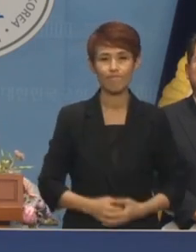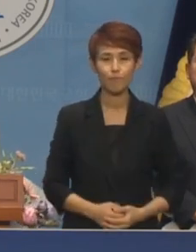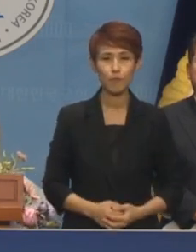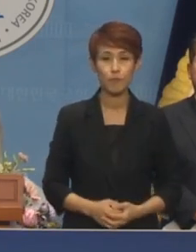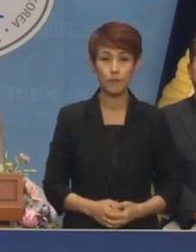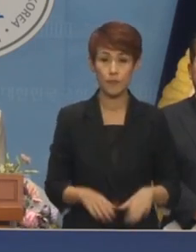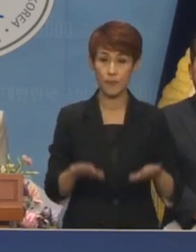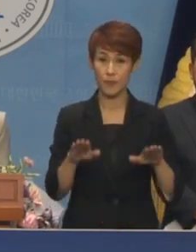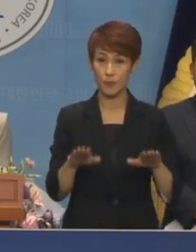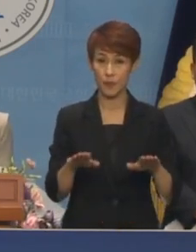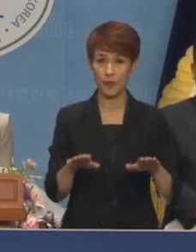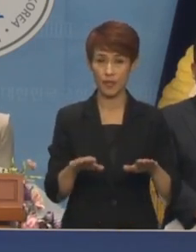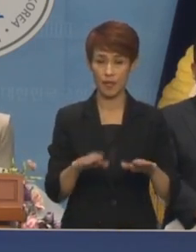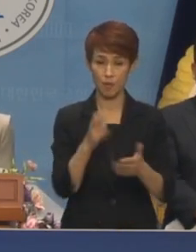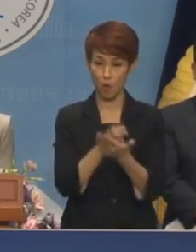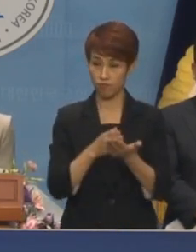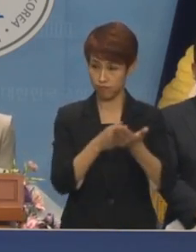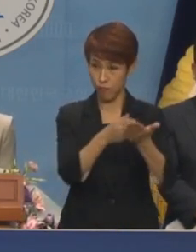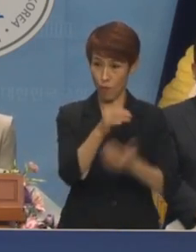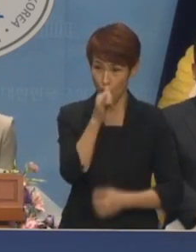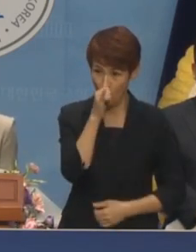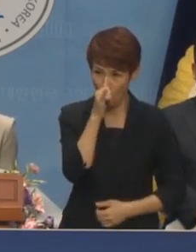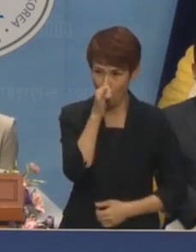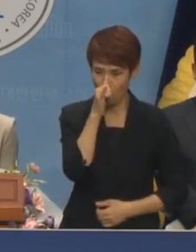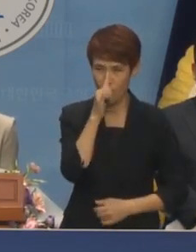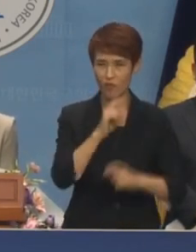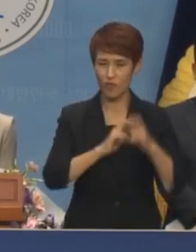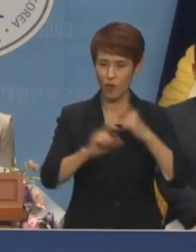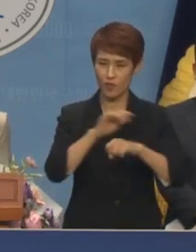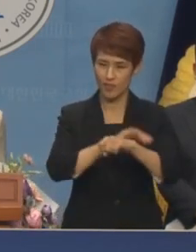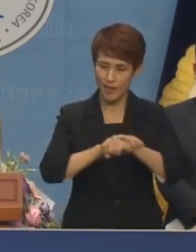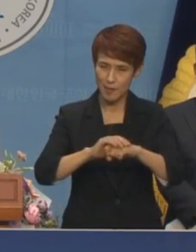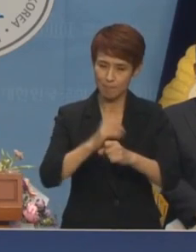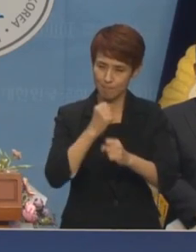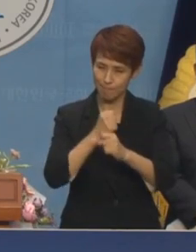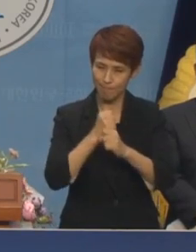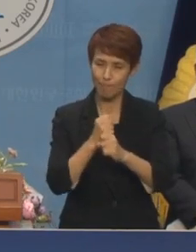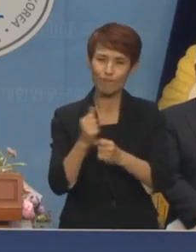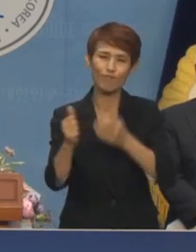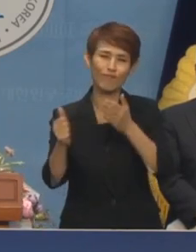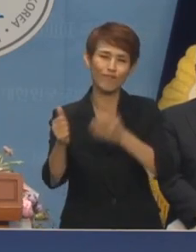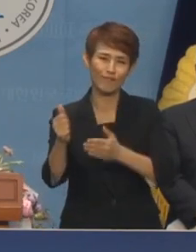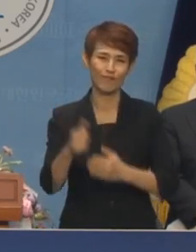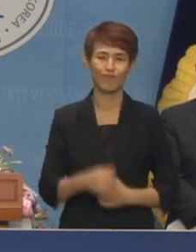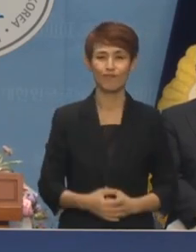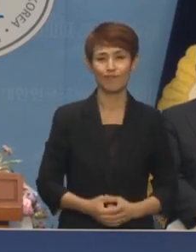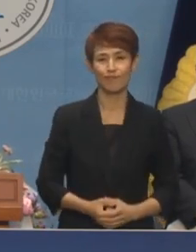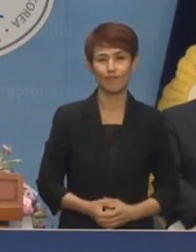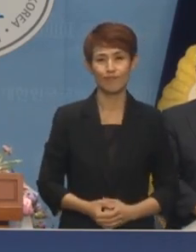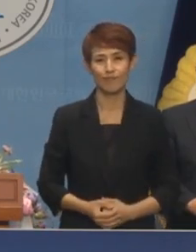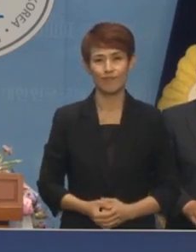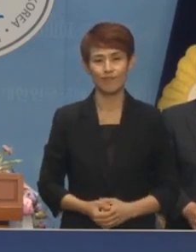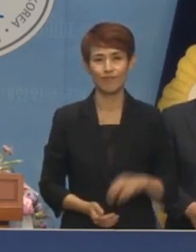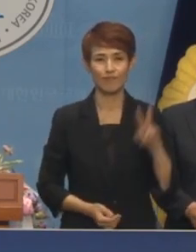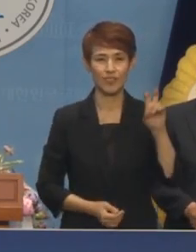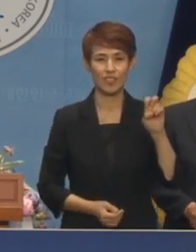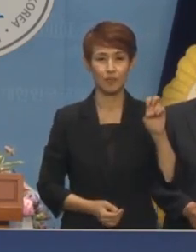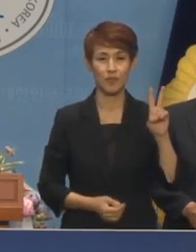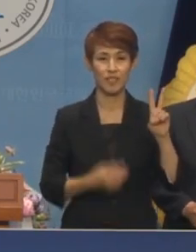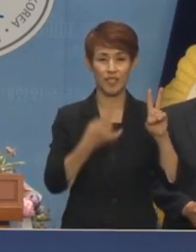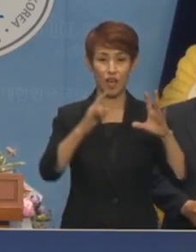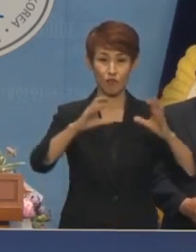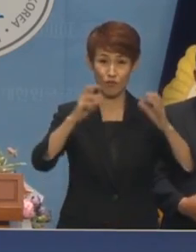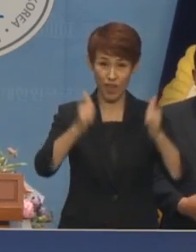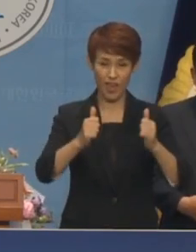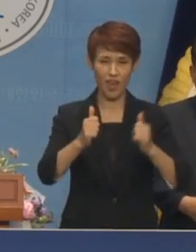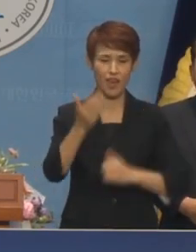근데 이번에 발의를 하신다고 하니까 좀 더 보완해서 강화시켜서 하셨으면 좋겠다는 생각이 들고요. 저는 22대 국회가